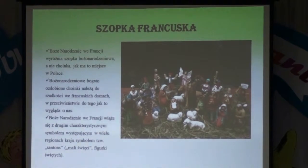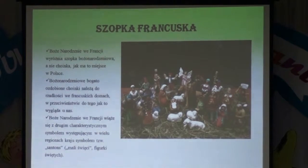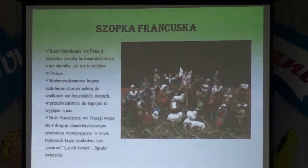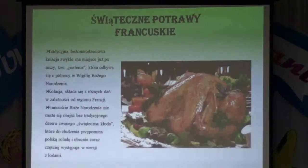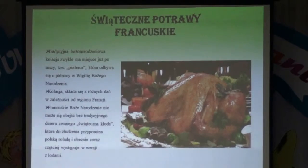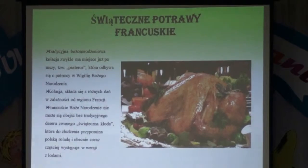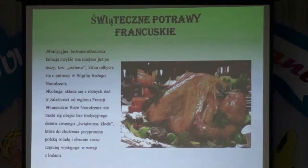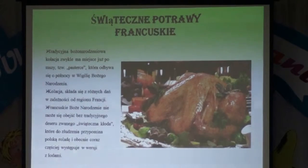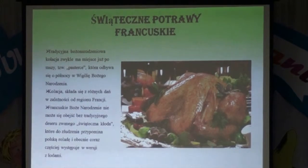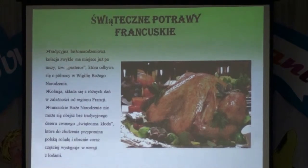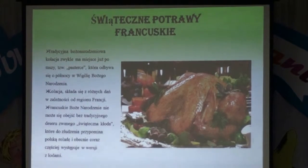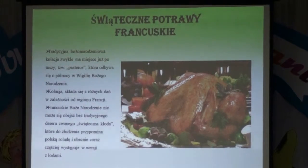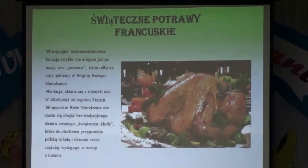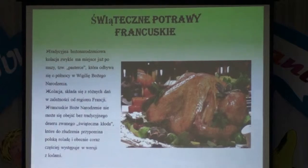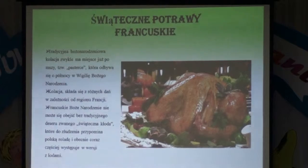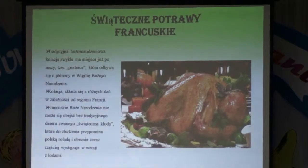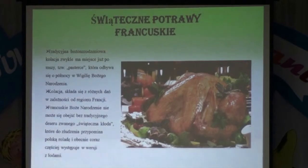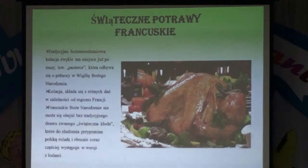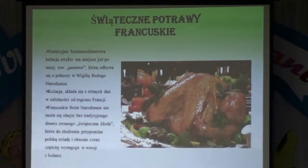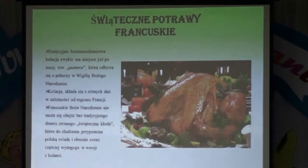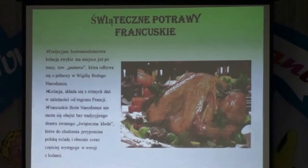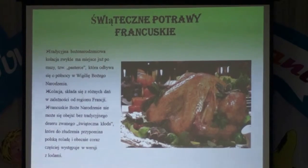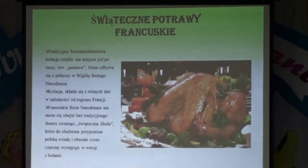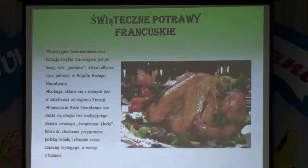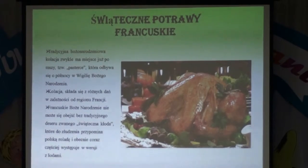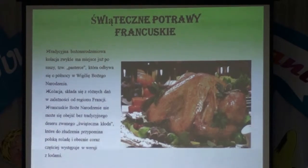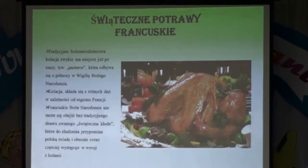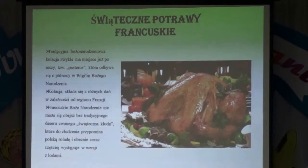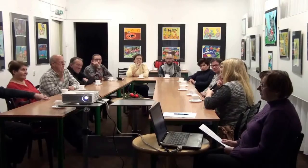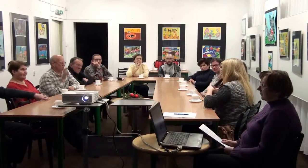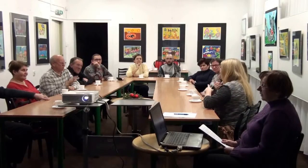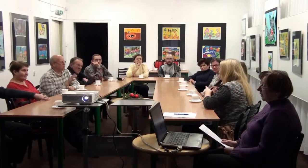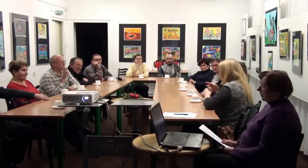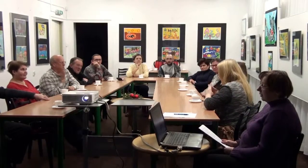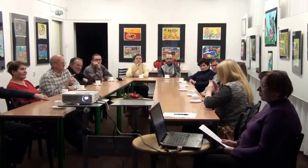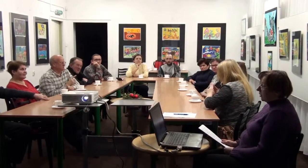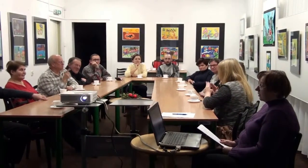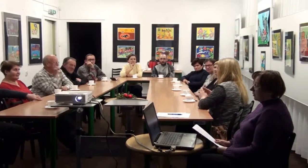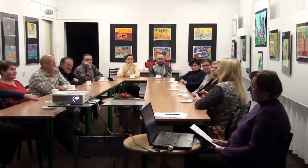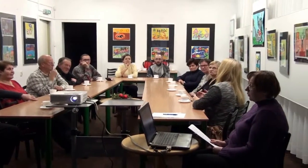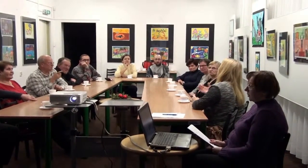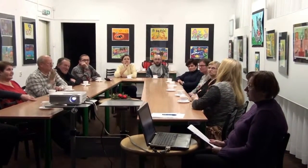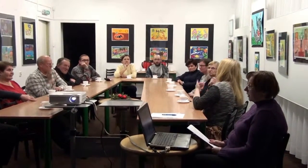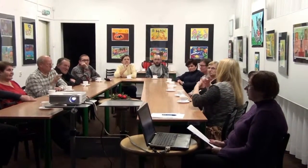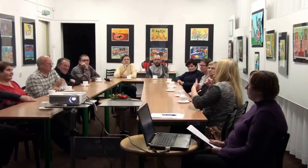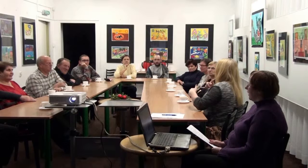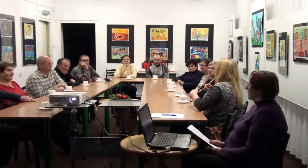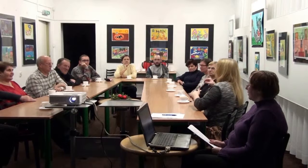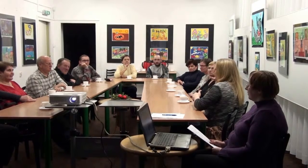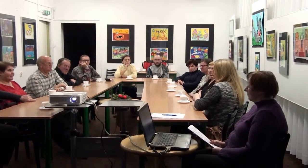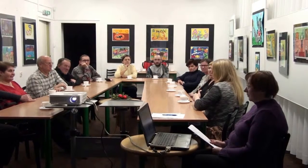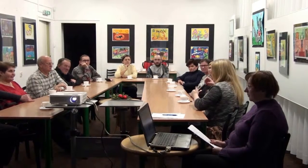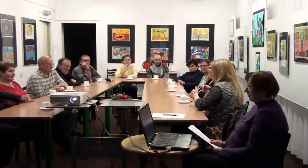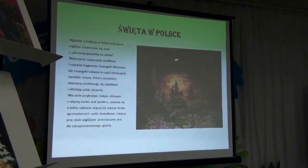ha aparecido en el suelo, fun, fun, fun. Desde el cielo estás mirando, fun,